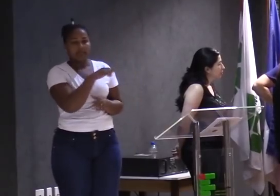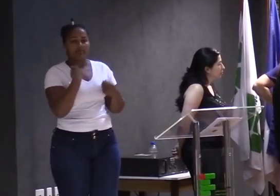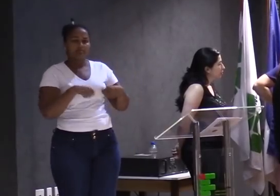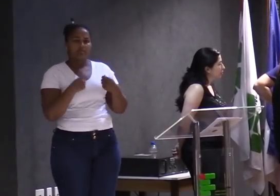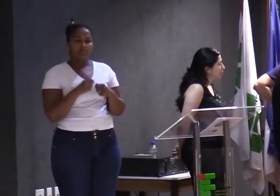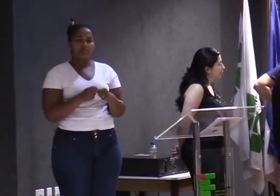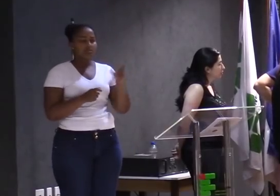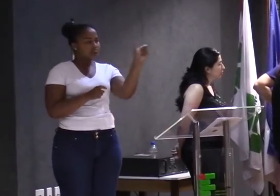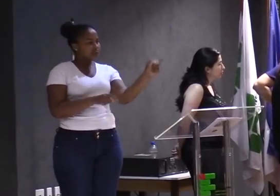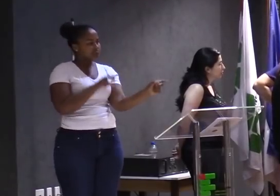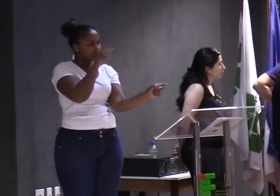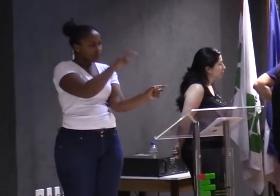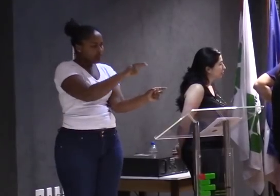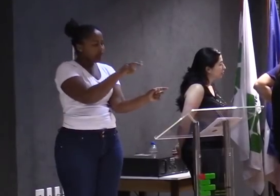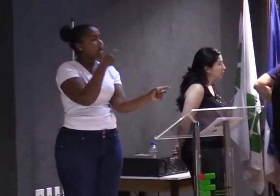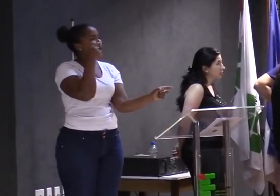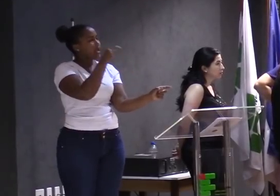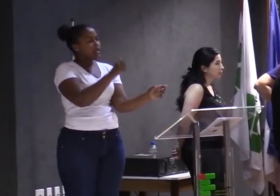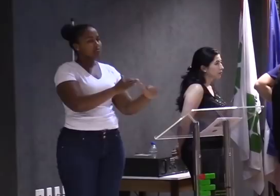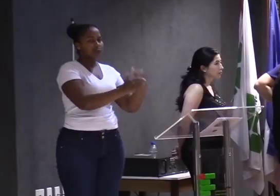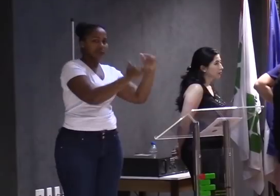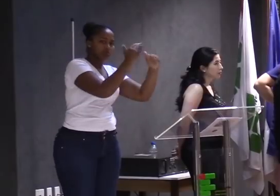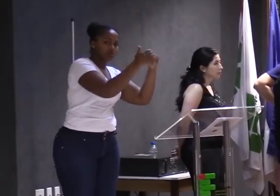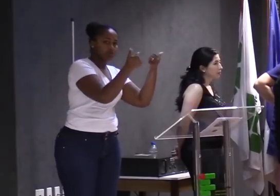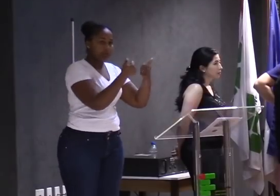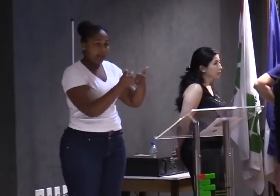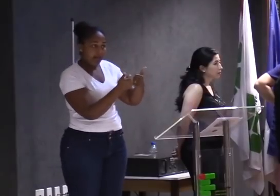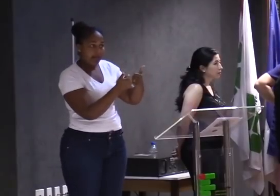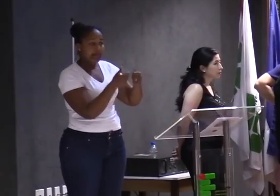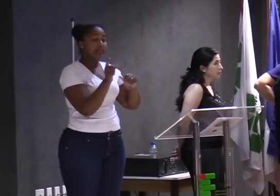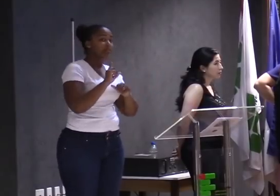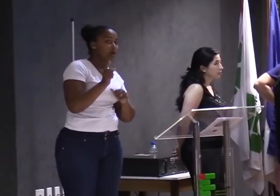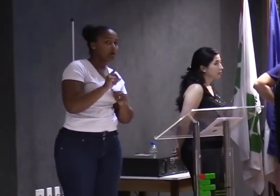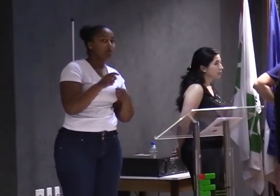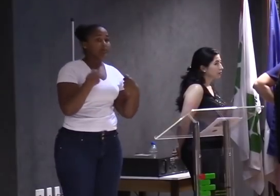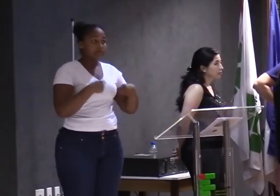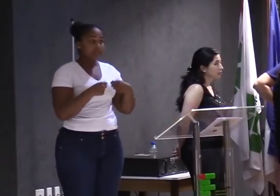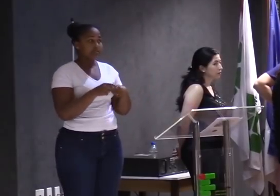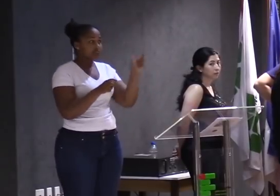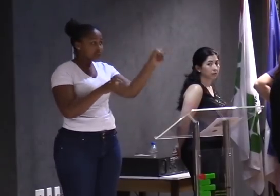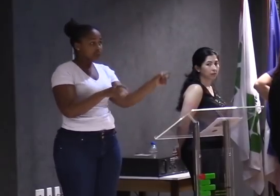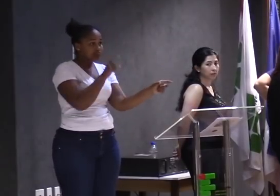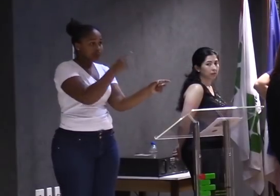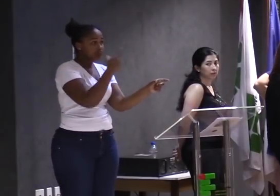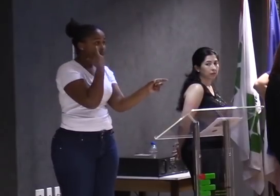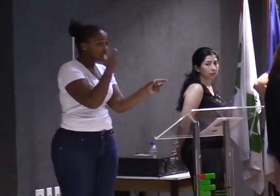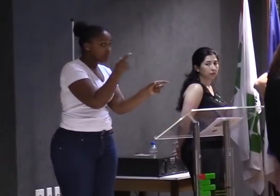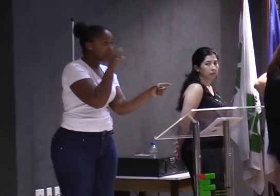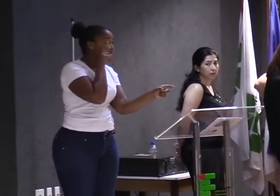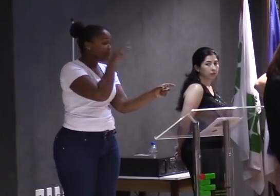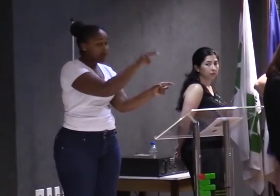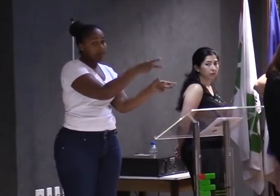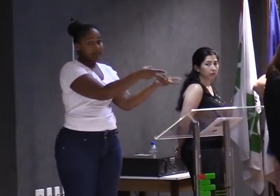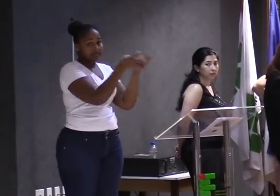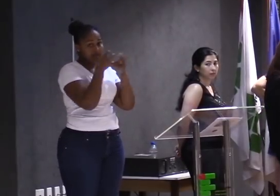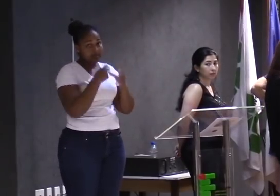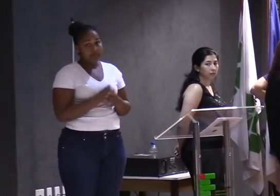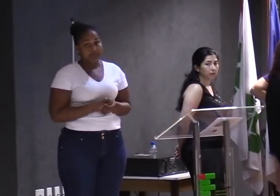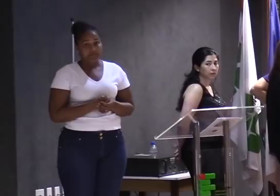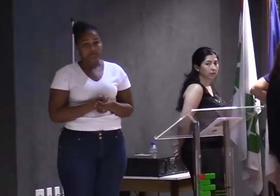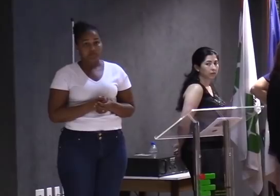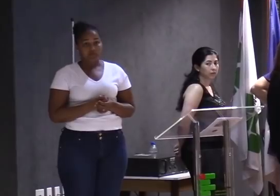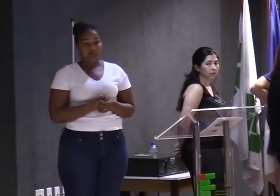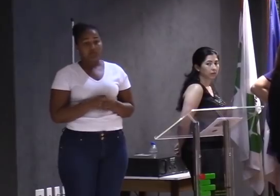aluno. Entendeu? Sentar, depois de uma prova, eu faço a prova oral.